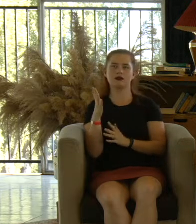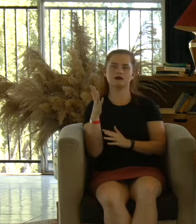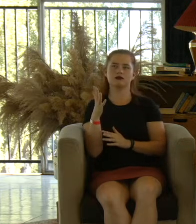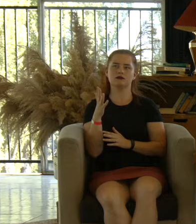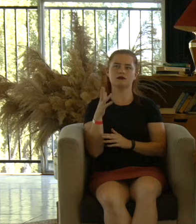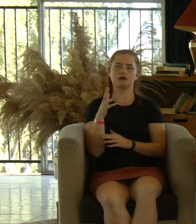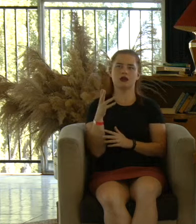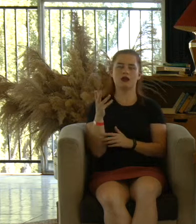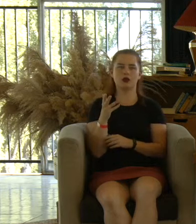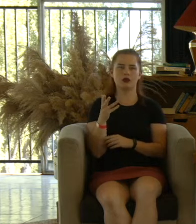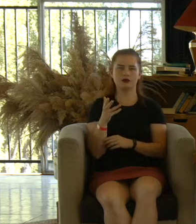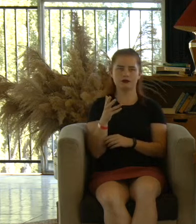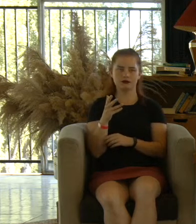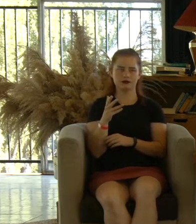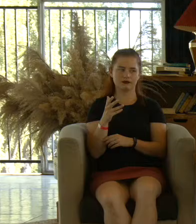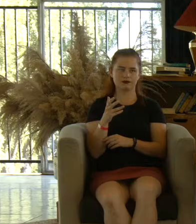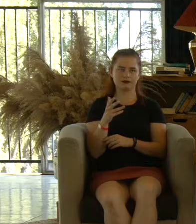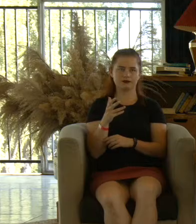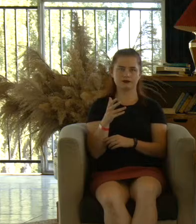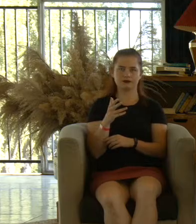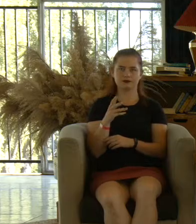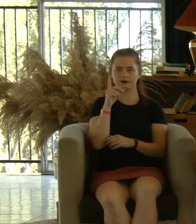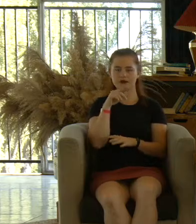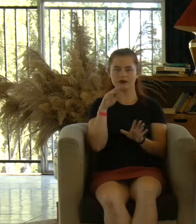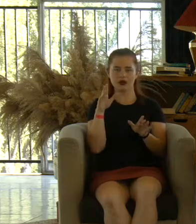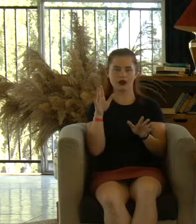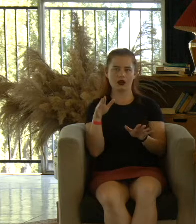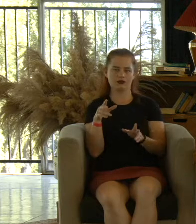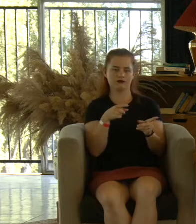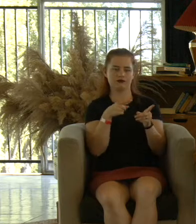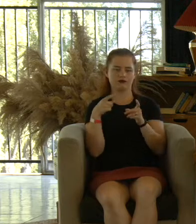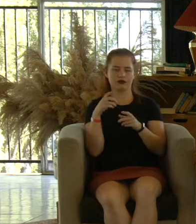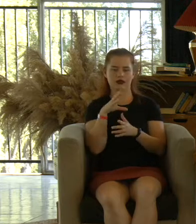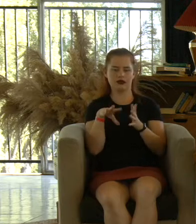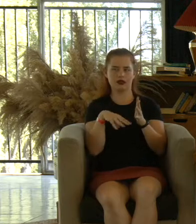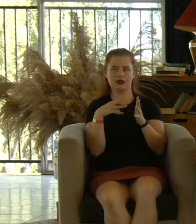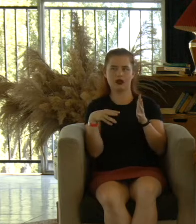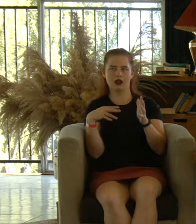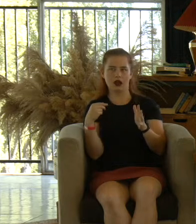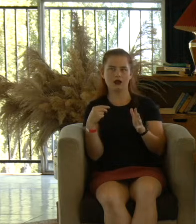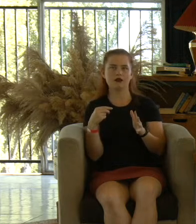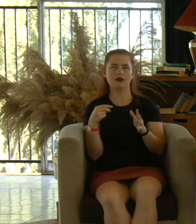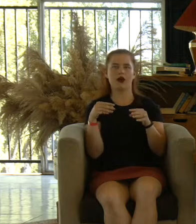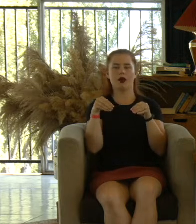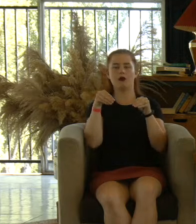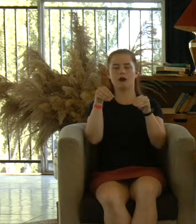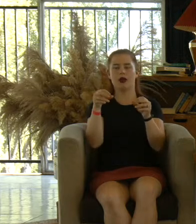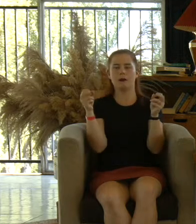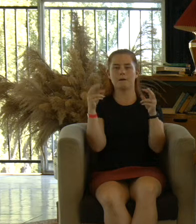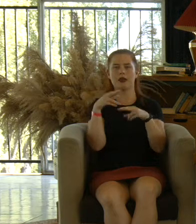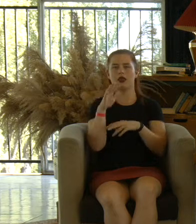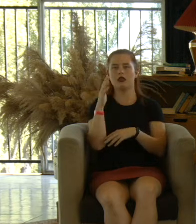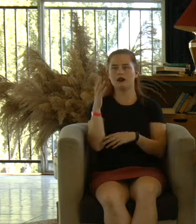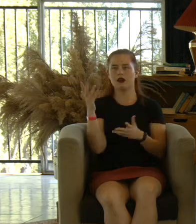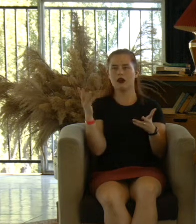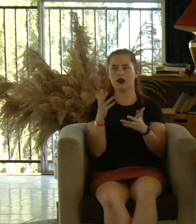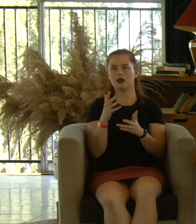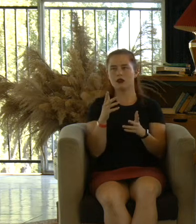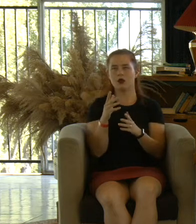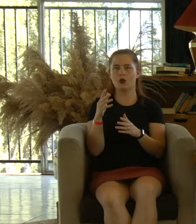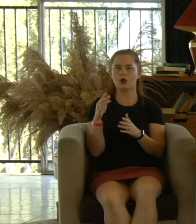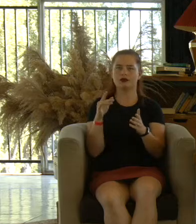так, которые насекомых переманивают с винограда, обсаживают специальными деревьями, которые на которые прилетают